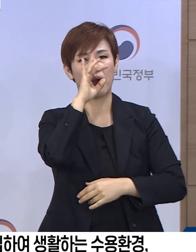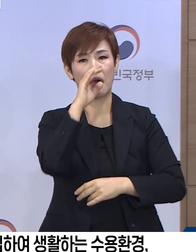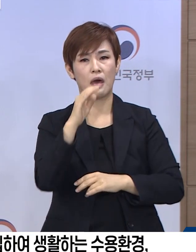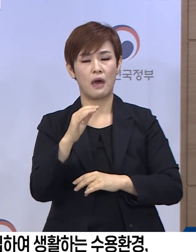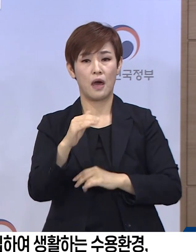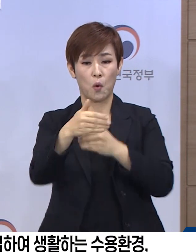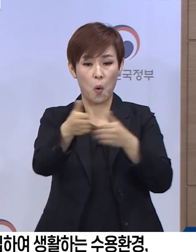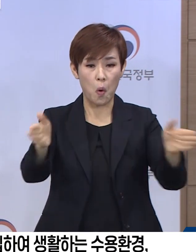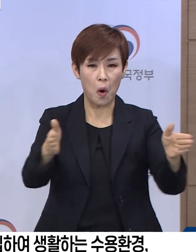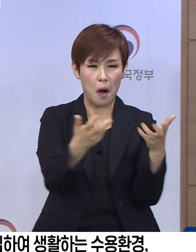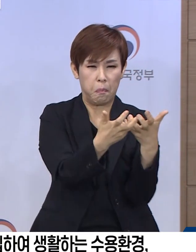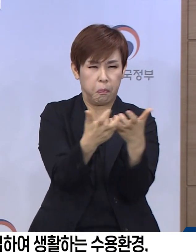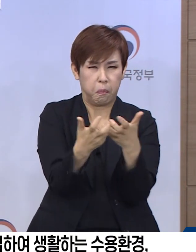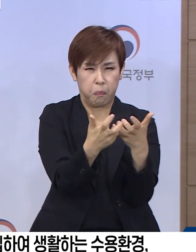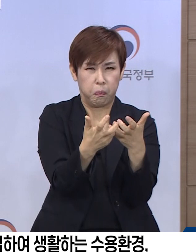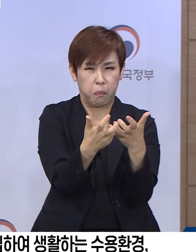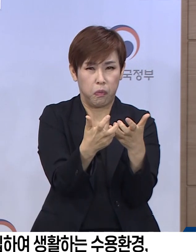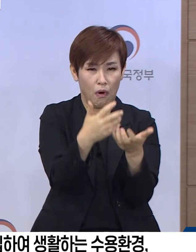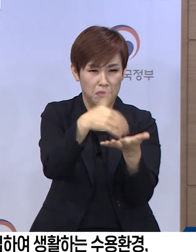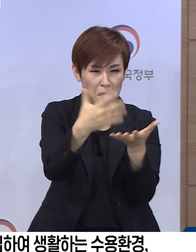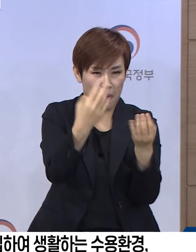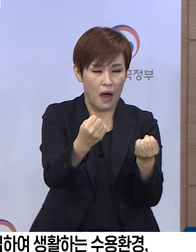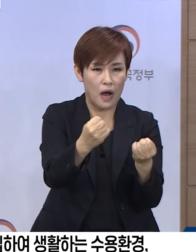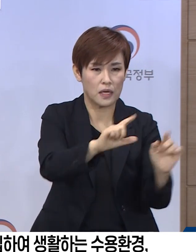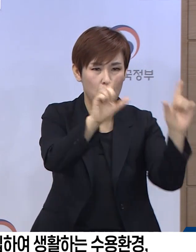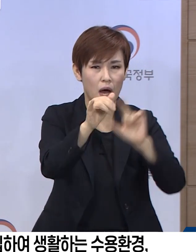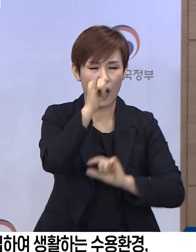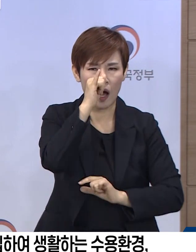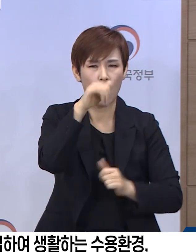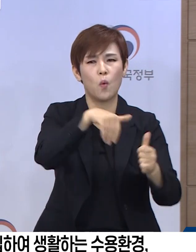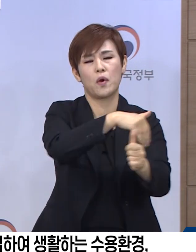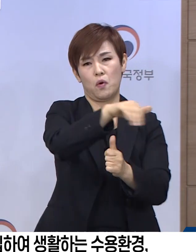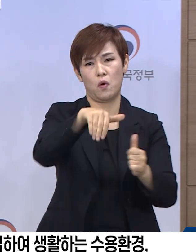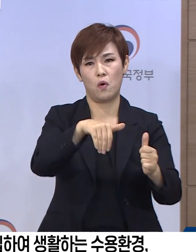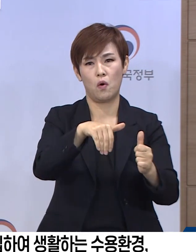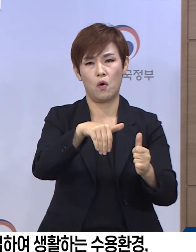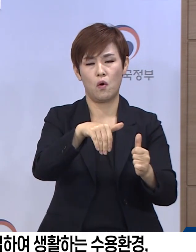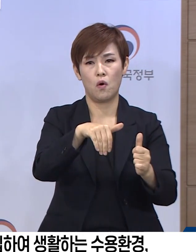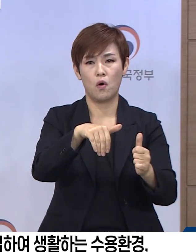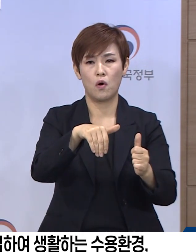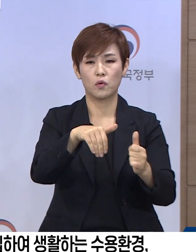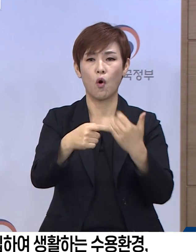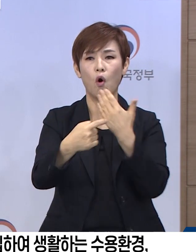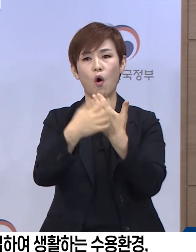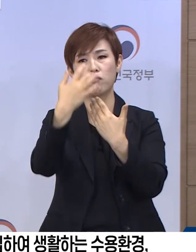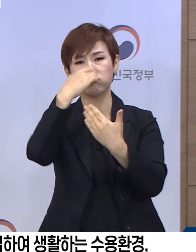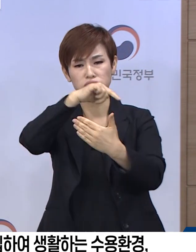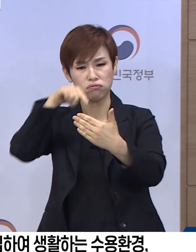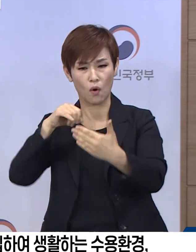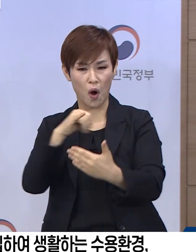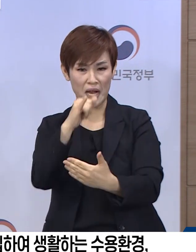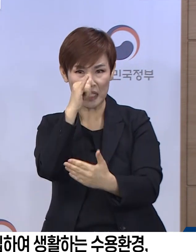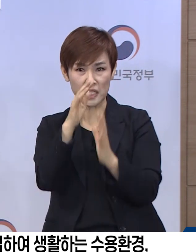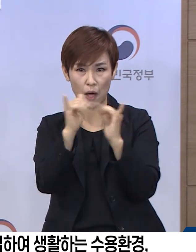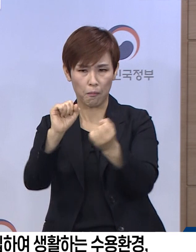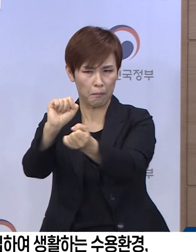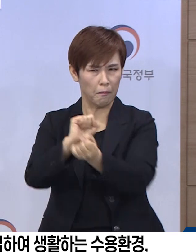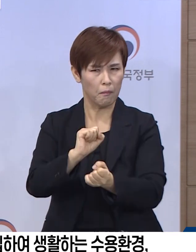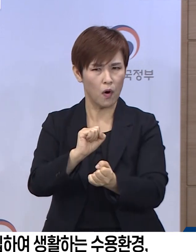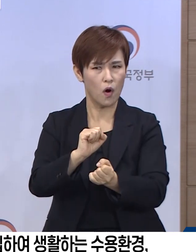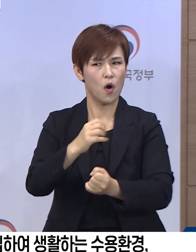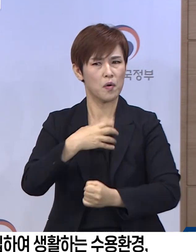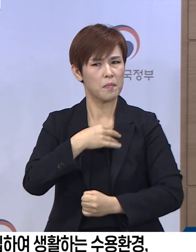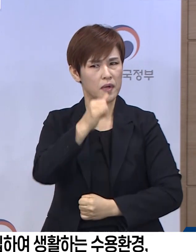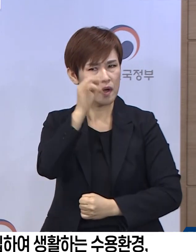다수의 수용자가 밀집하여 생활하는 수영 환경 그리고 3차 대유행 우무 중상자 에 의한 강 영 가능성 등이